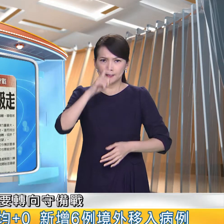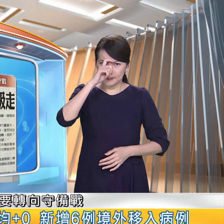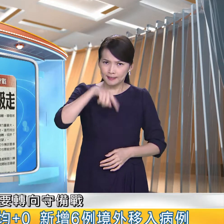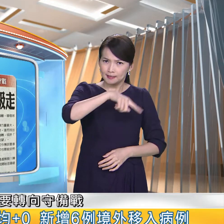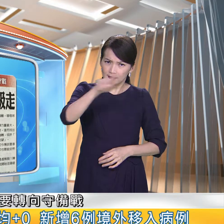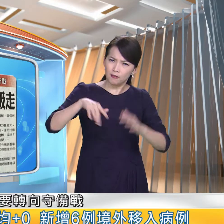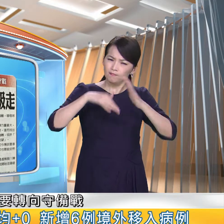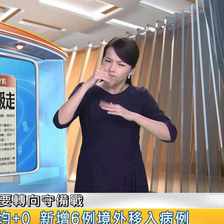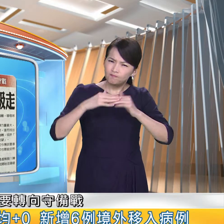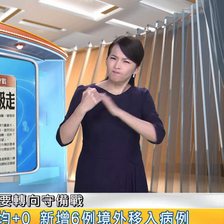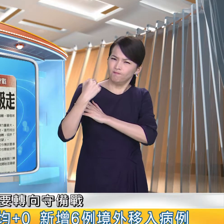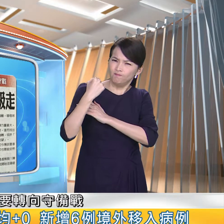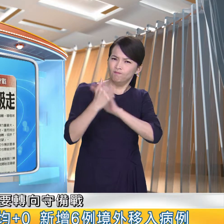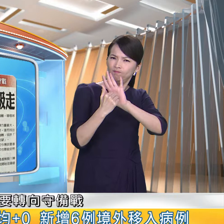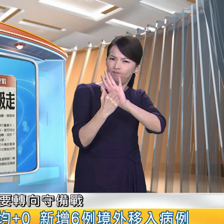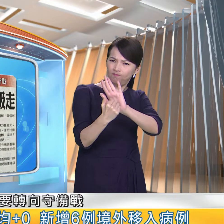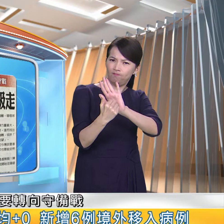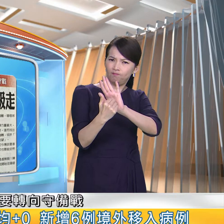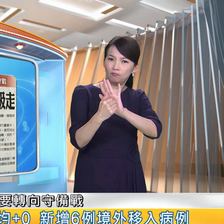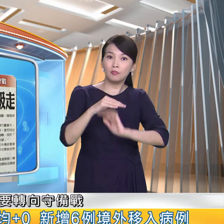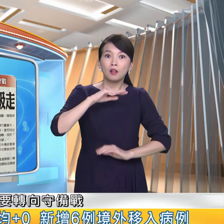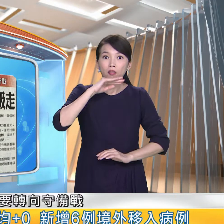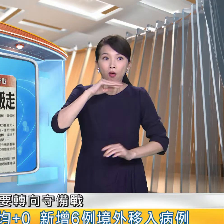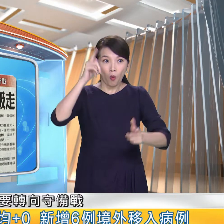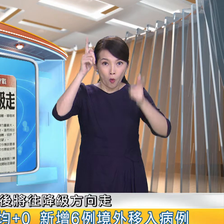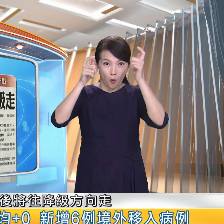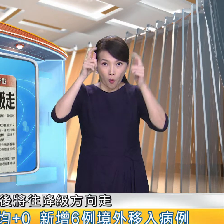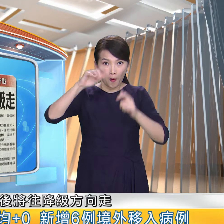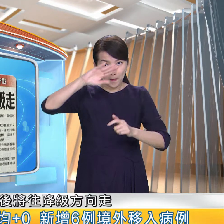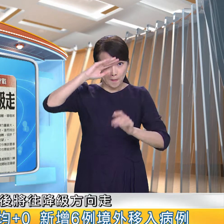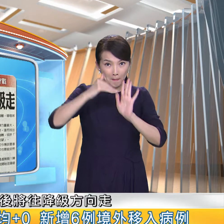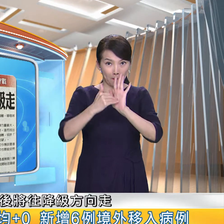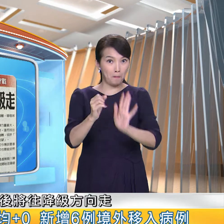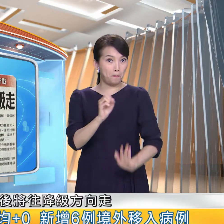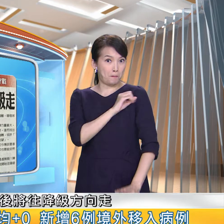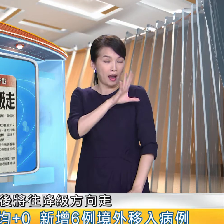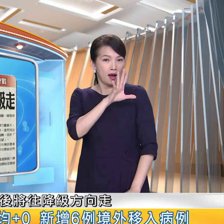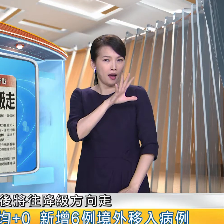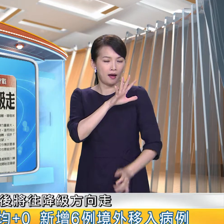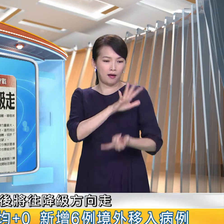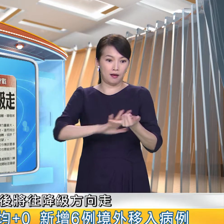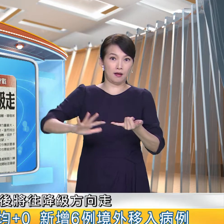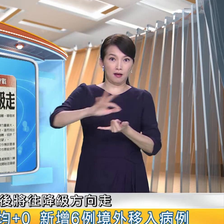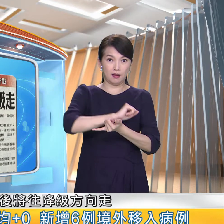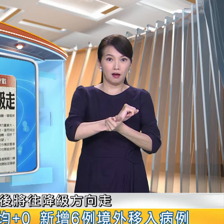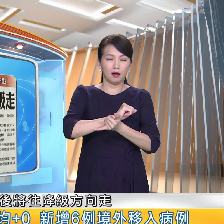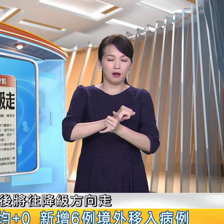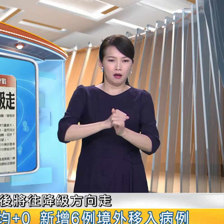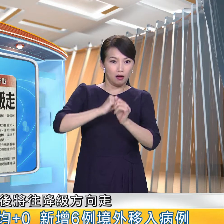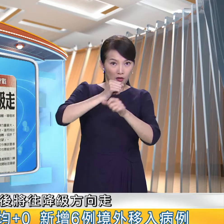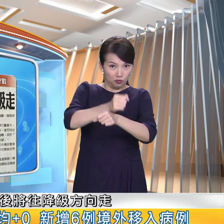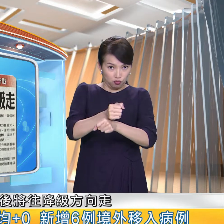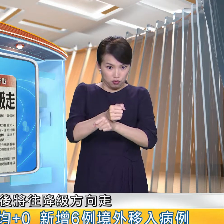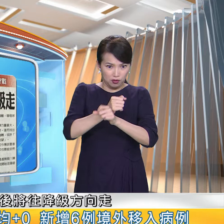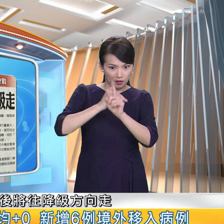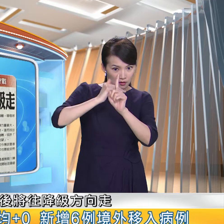转向守备战，春节专案完毕之后将往降级的方向走。